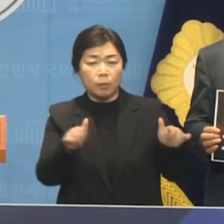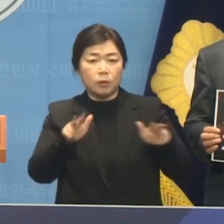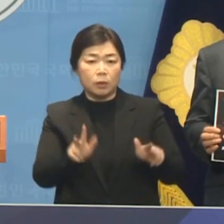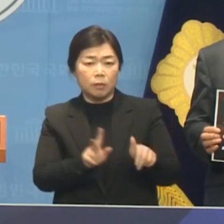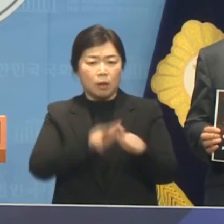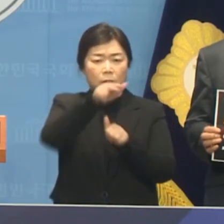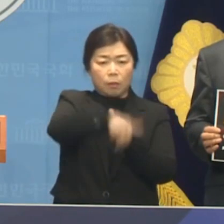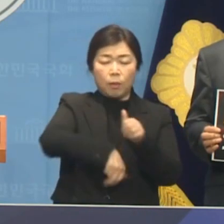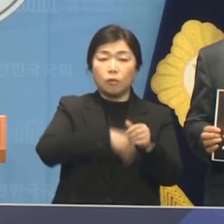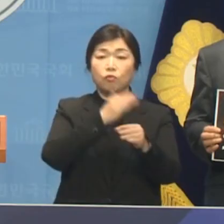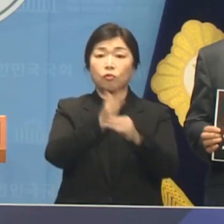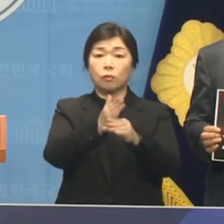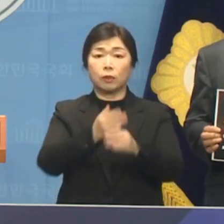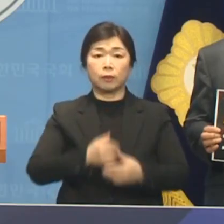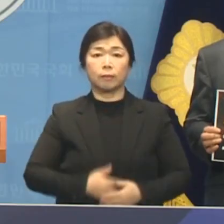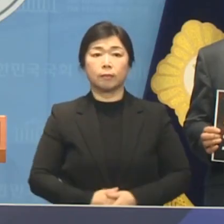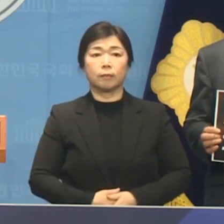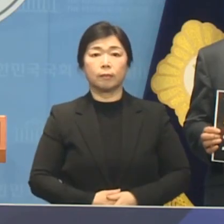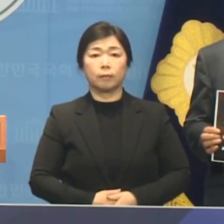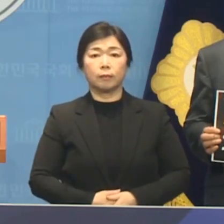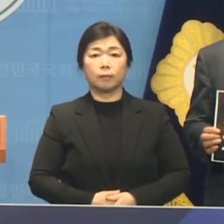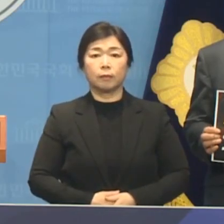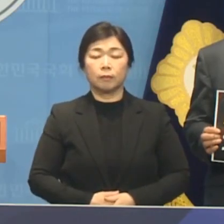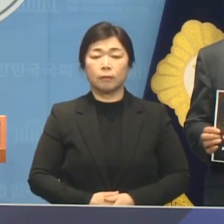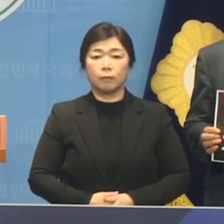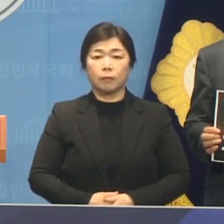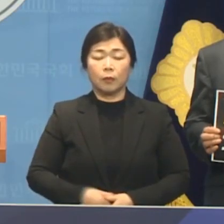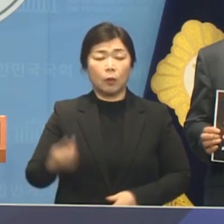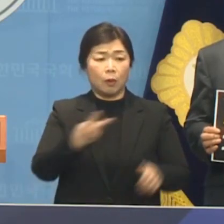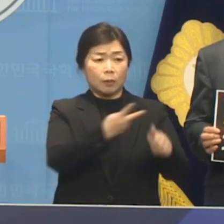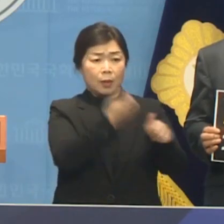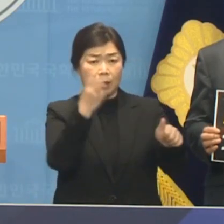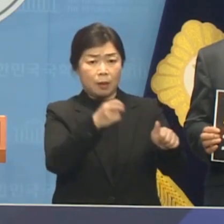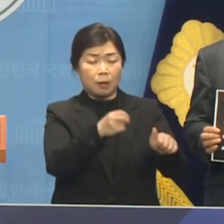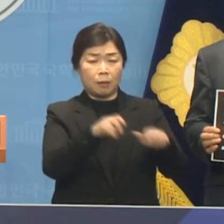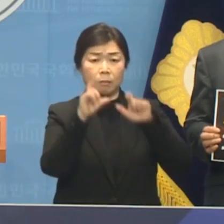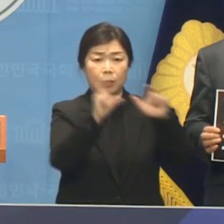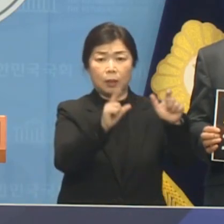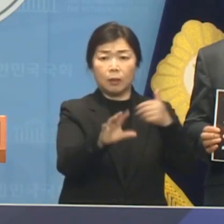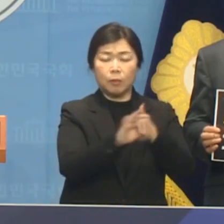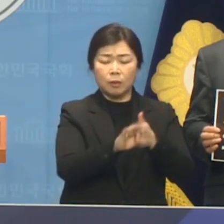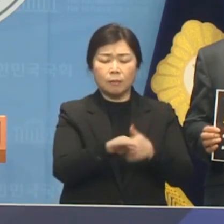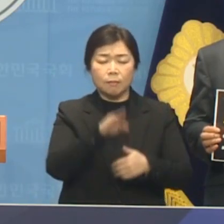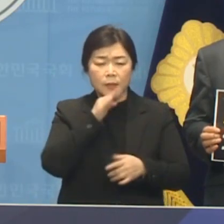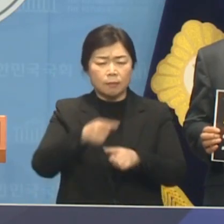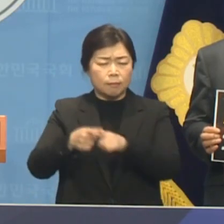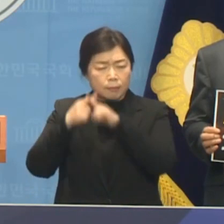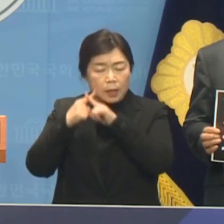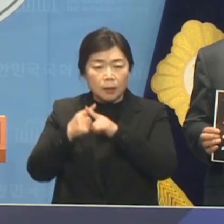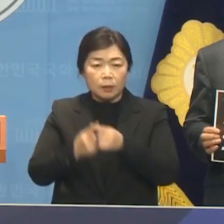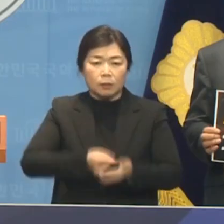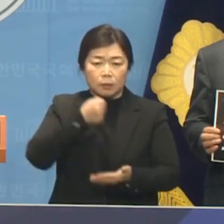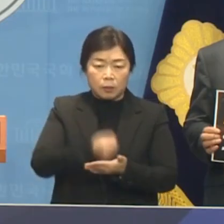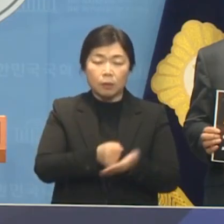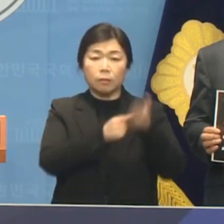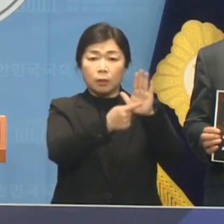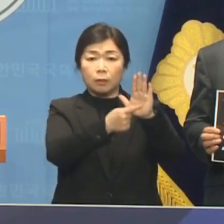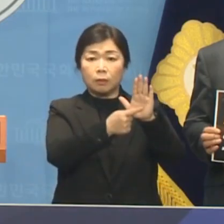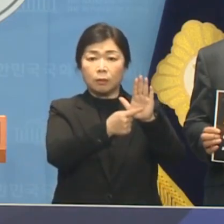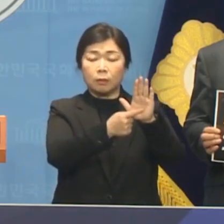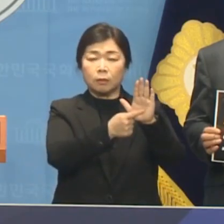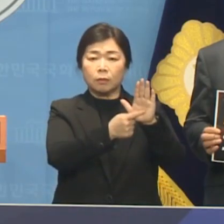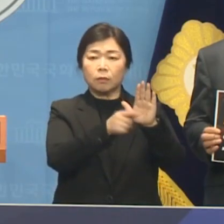있습니다. 그리고 이들은 탄핵이 인용될 시 순국을 다짐했습니다. 이는 협박이 아니라